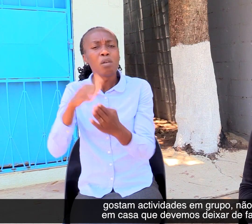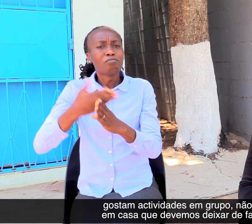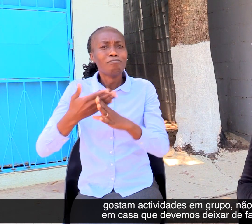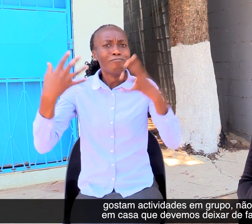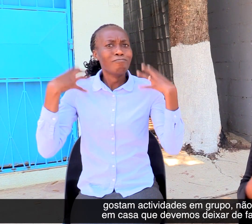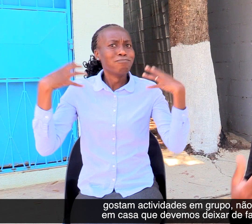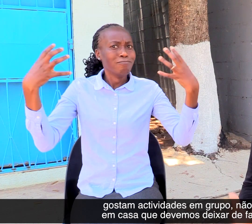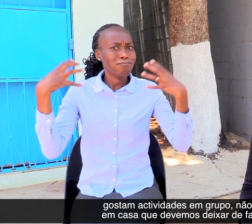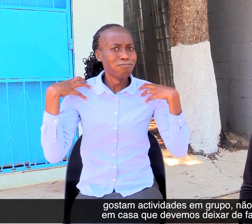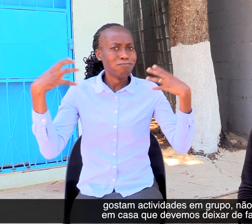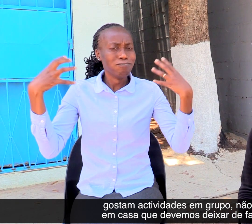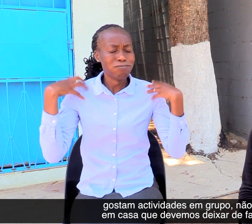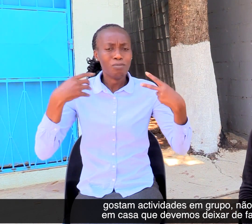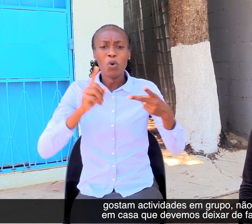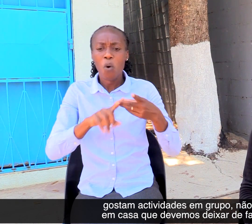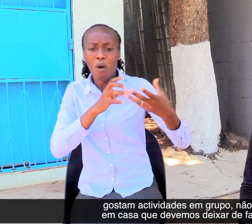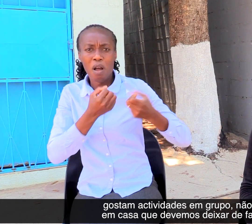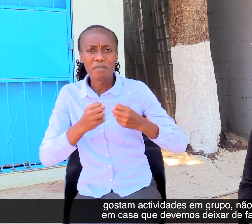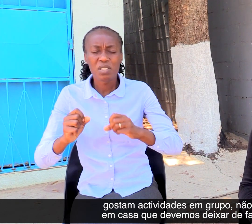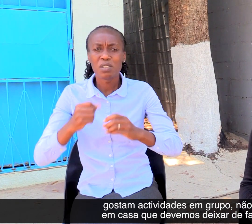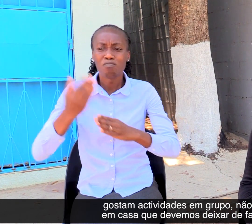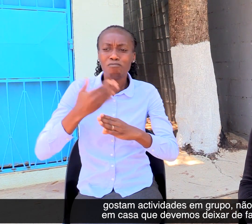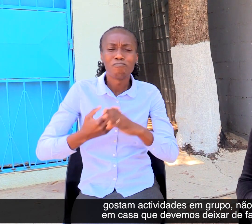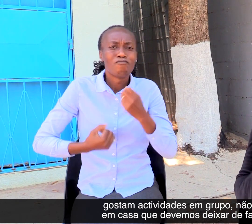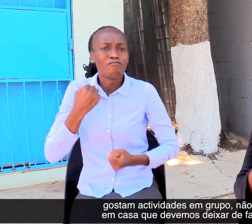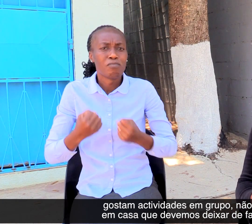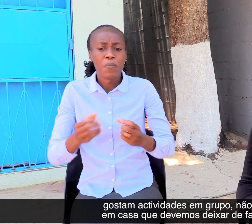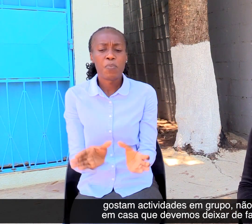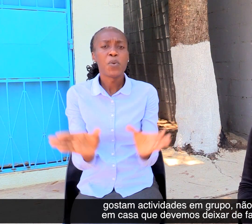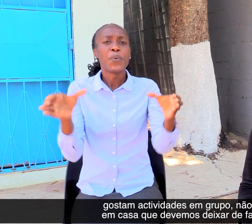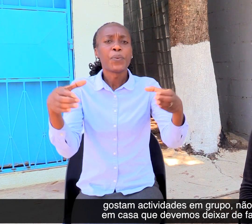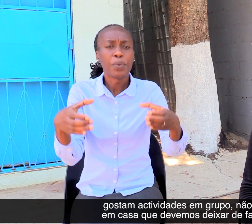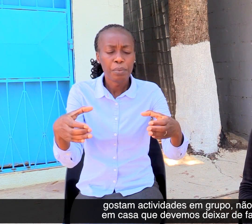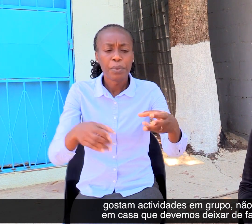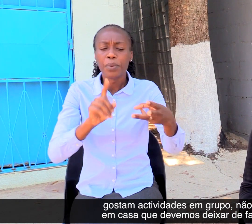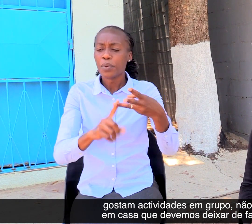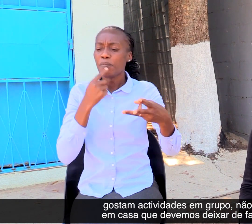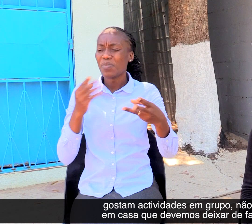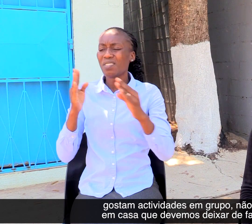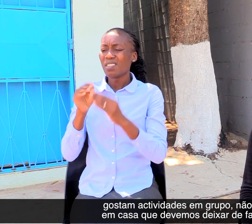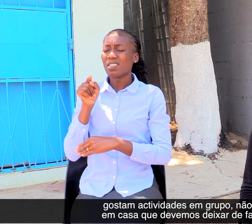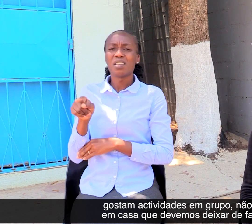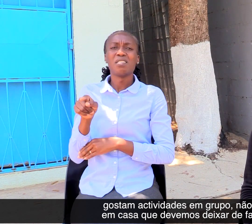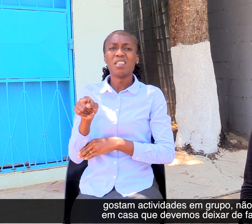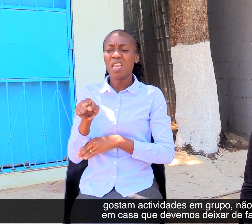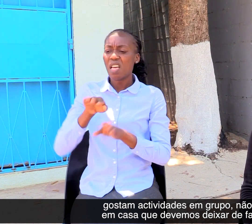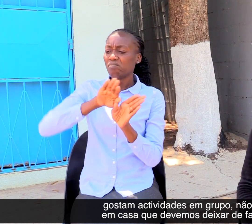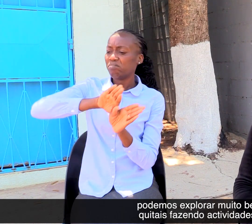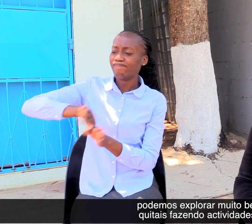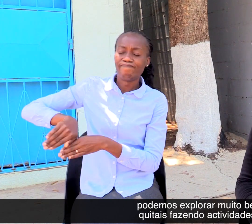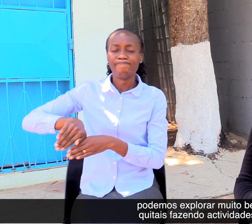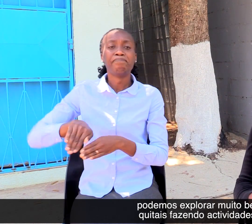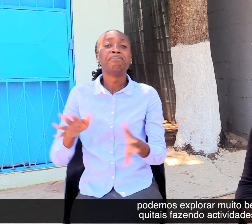clubes, gostam mais de atividades em um grupo. Então, não é por estarmos em casa fechados que vamos deixar de fazer essas